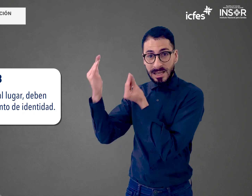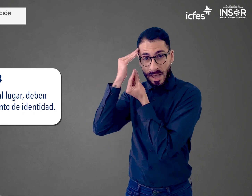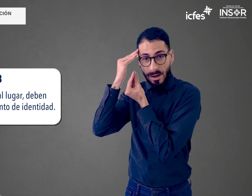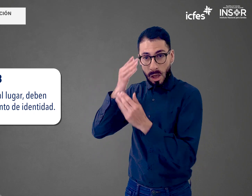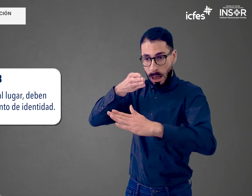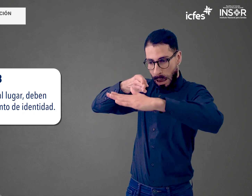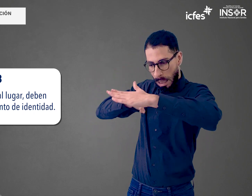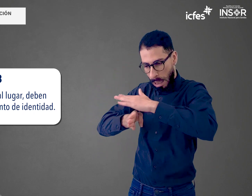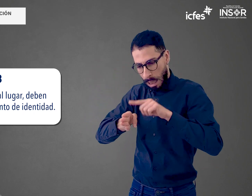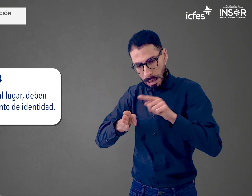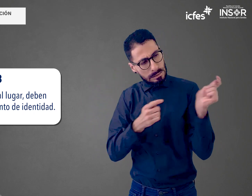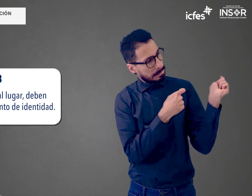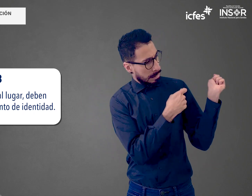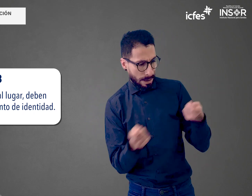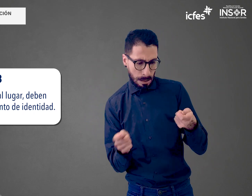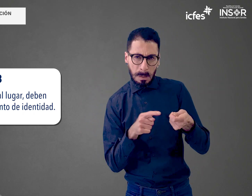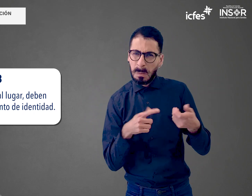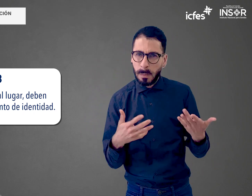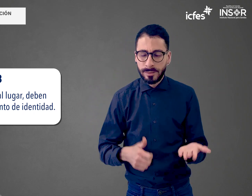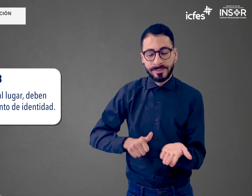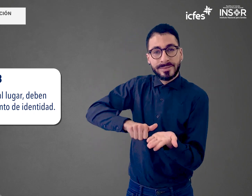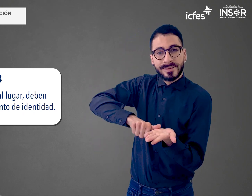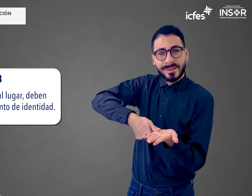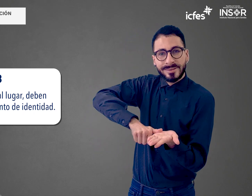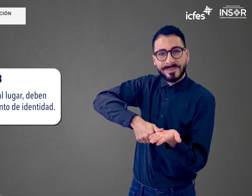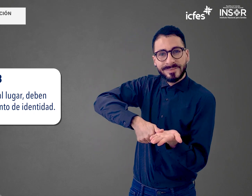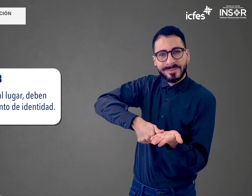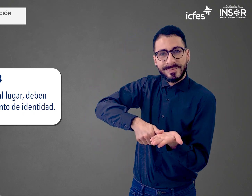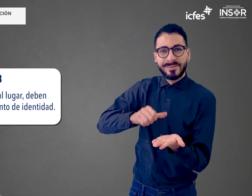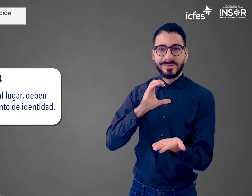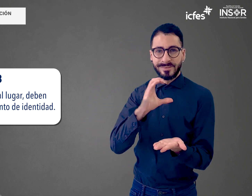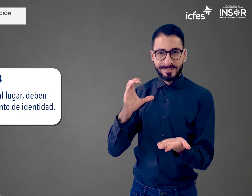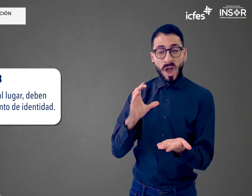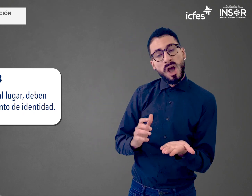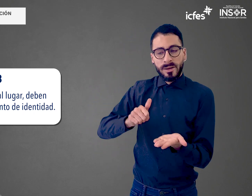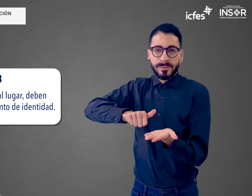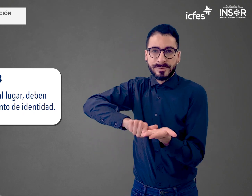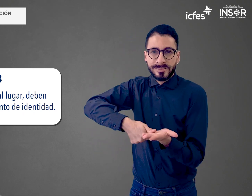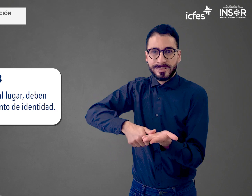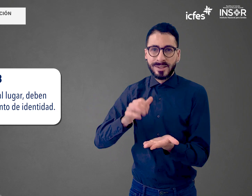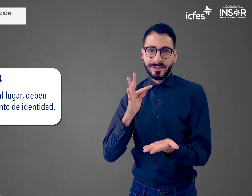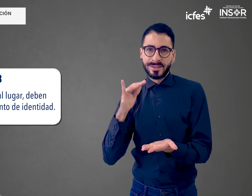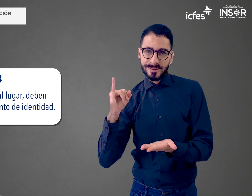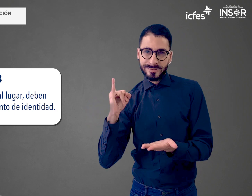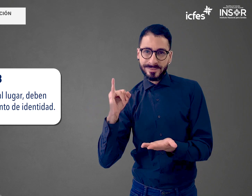para ingresar al lugar, deben llevar el documento de identidad.